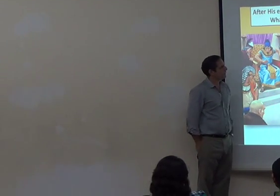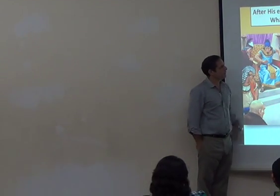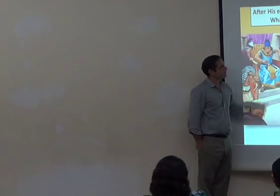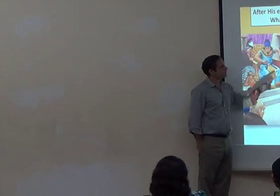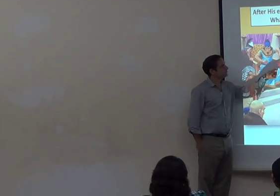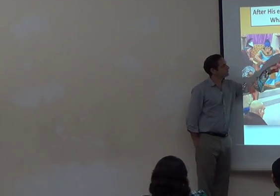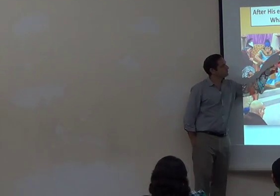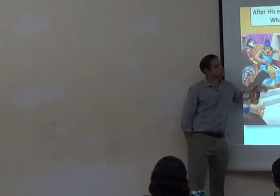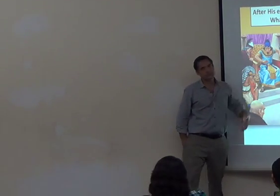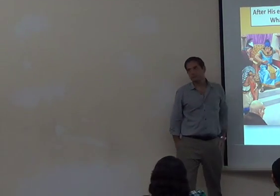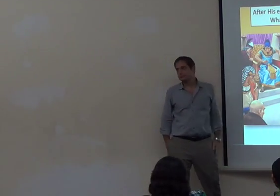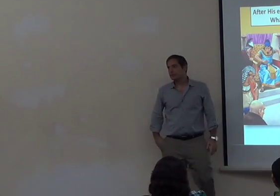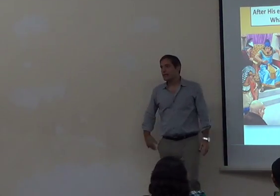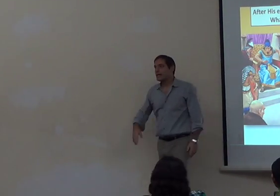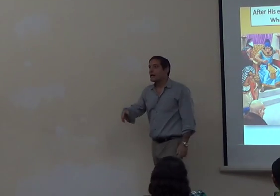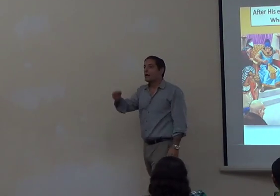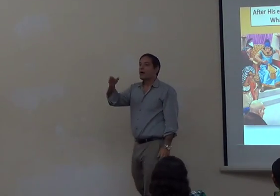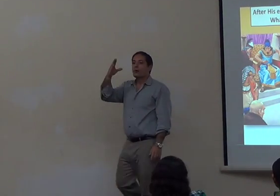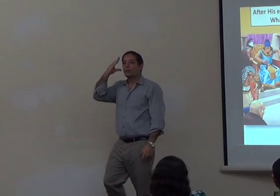Miren.